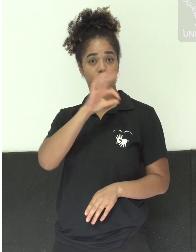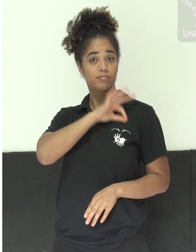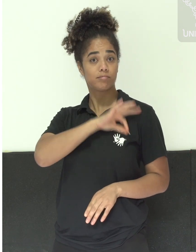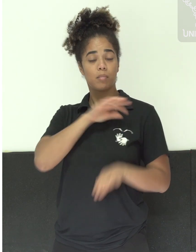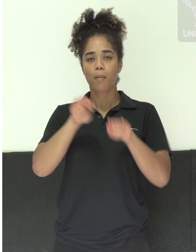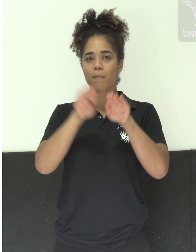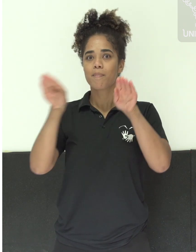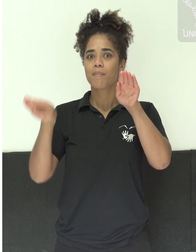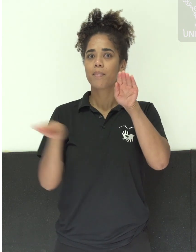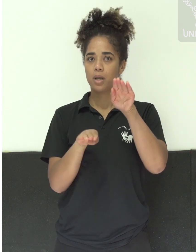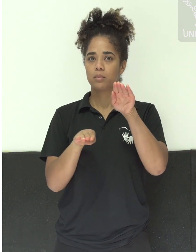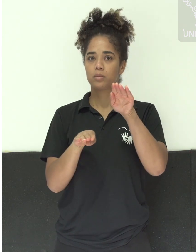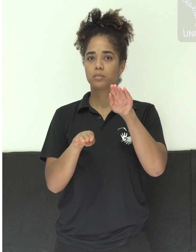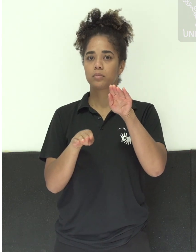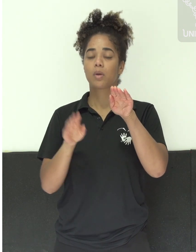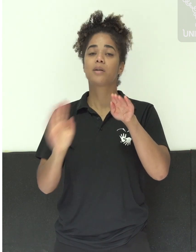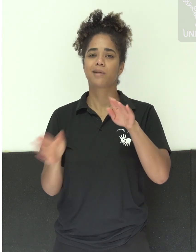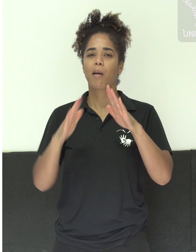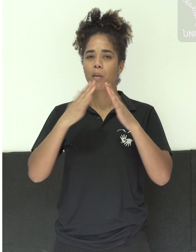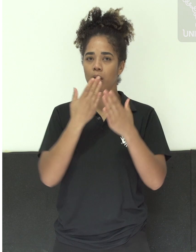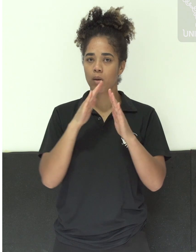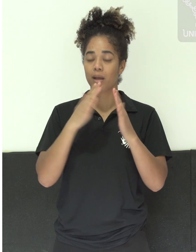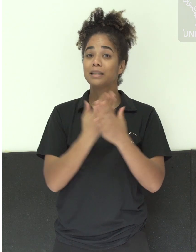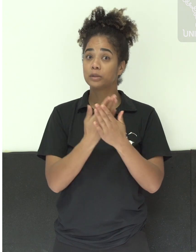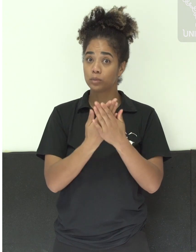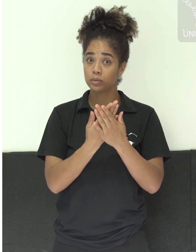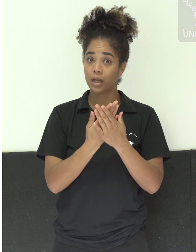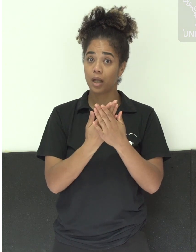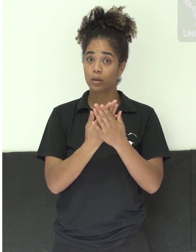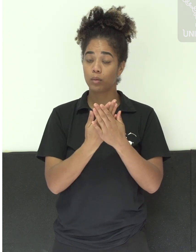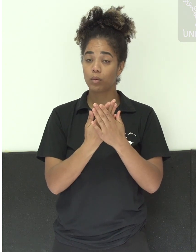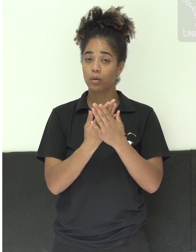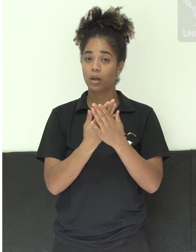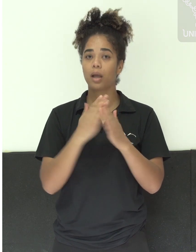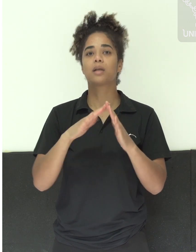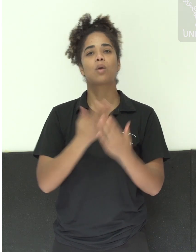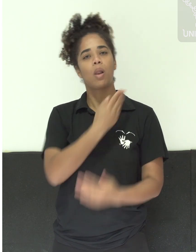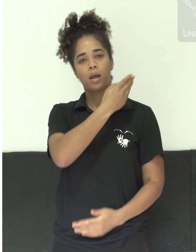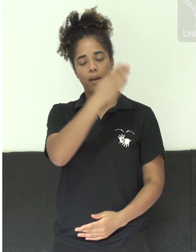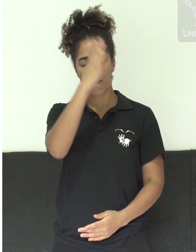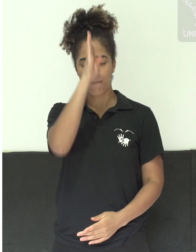tenham cursado integralmente o ensino médio em escolas públicas.